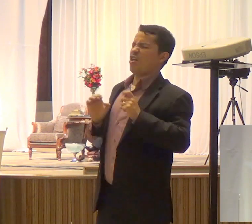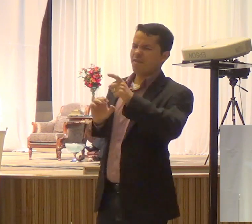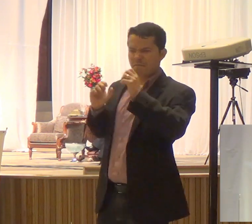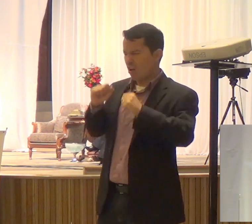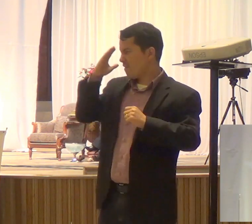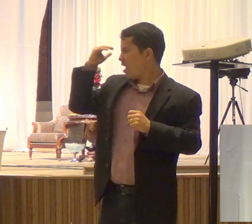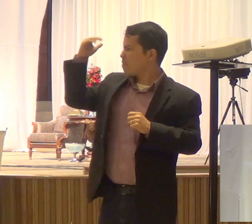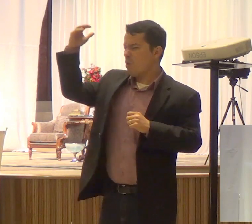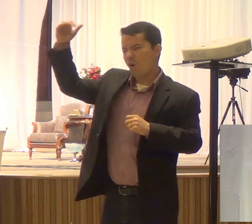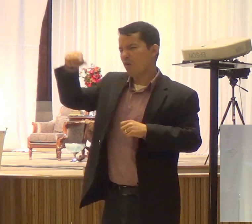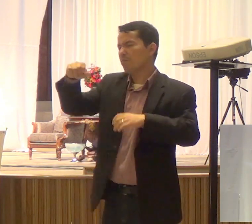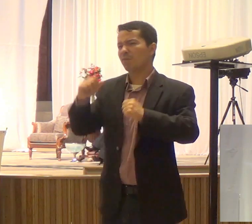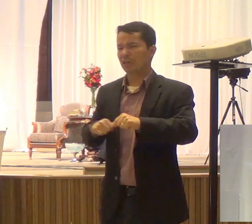carreira,